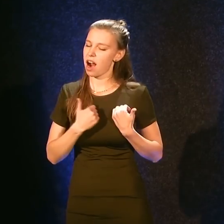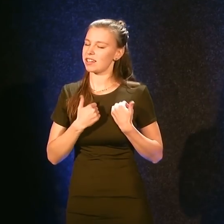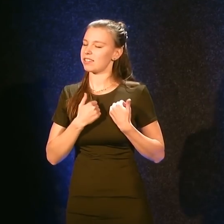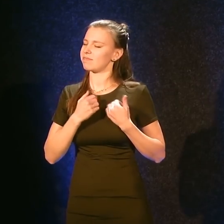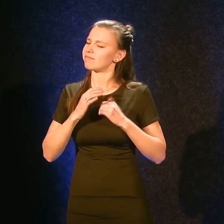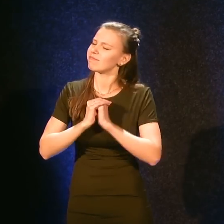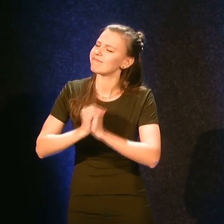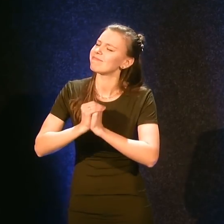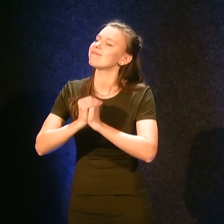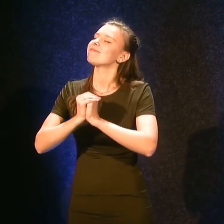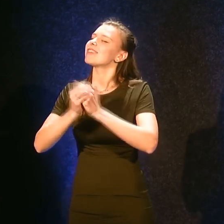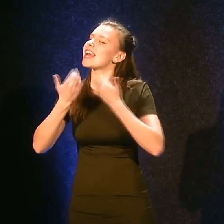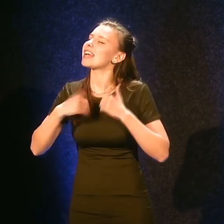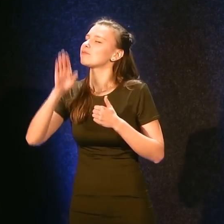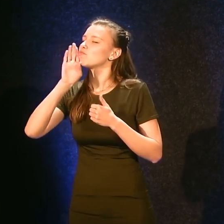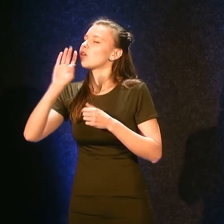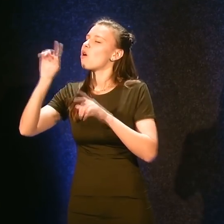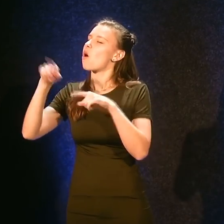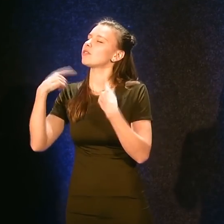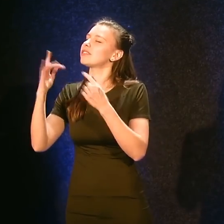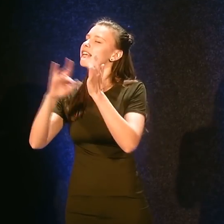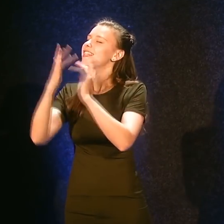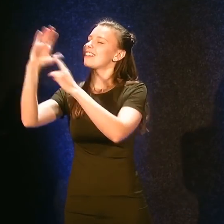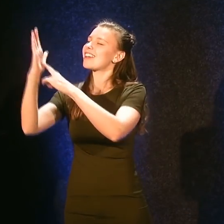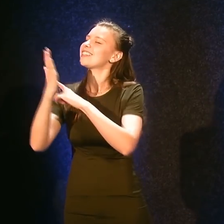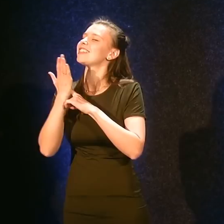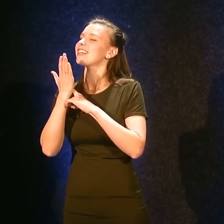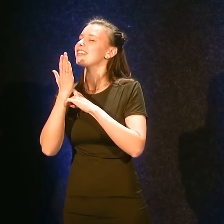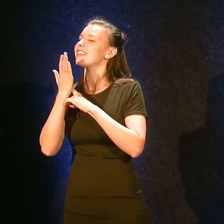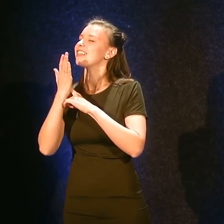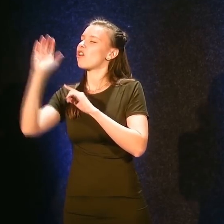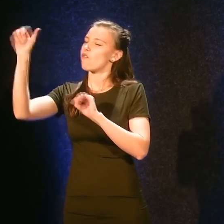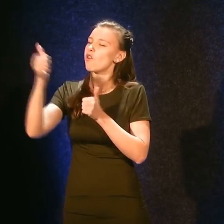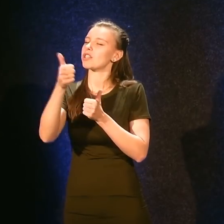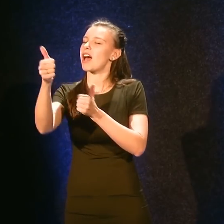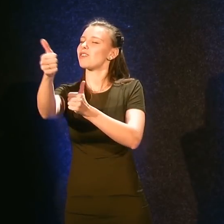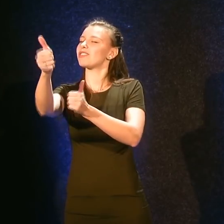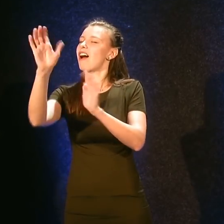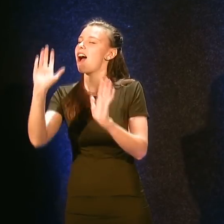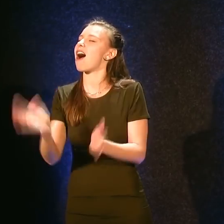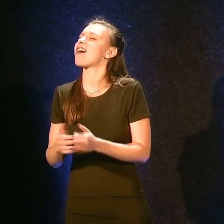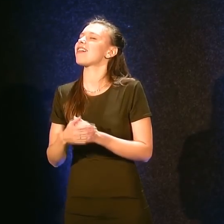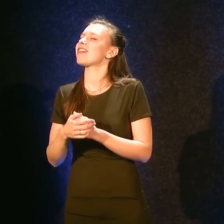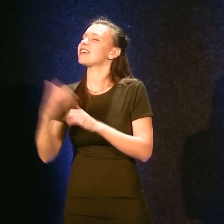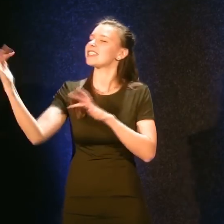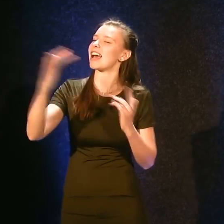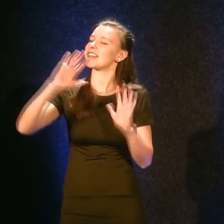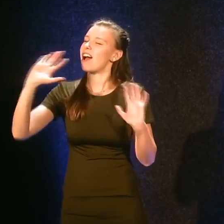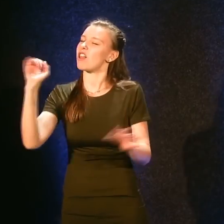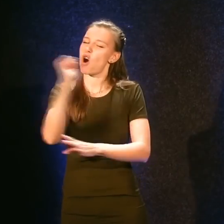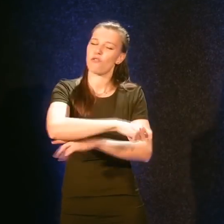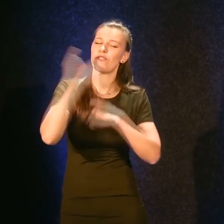zien, Jezus de Heer, die voor ons uit is gegaan. Die de strijd gestreden heeft, die de overwinning heeft